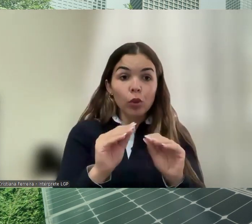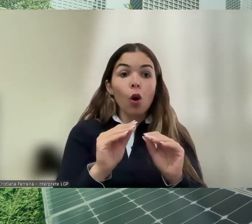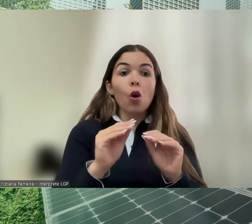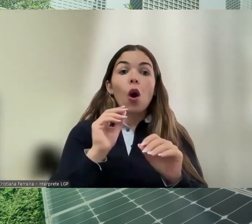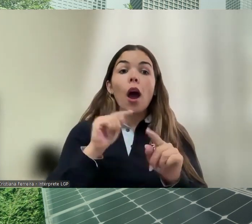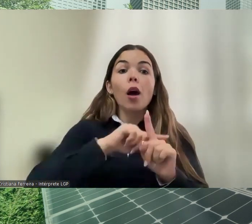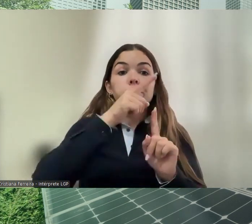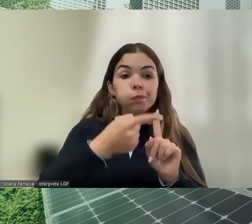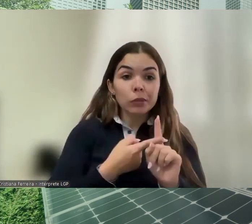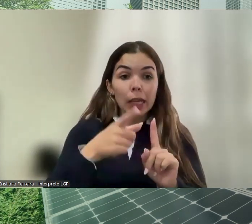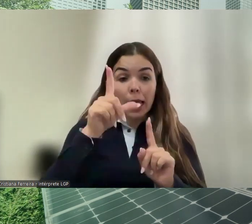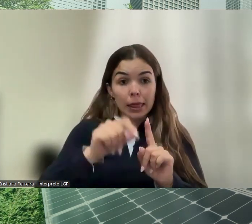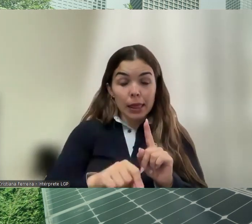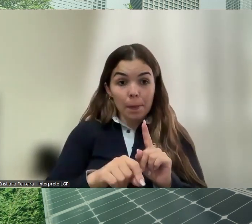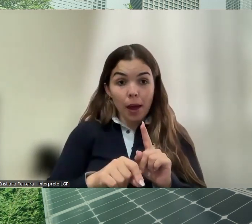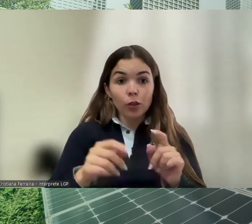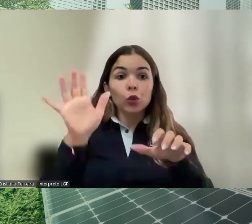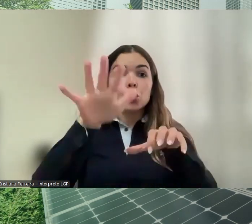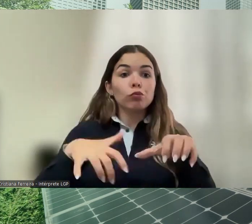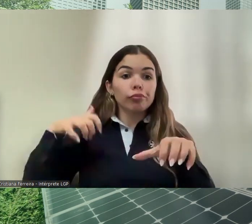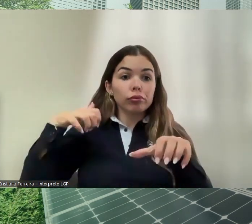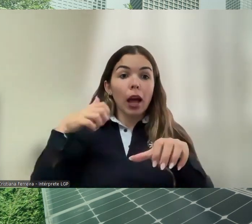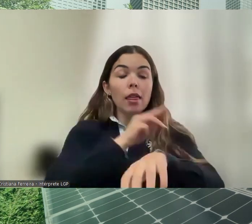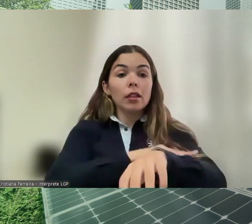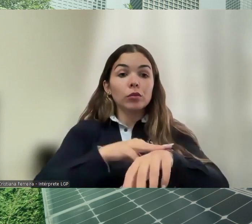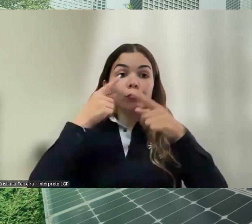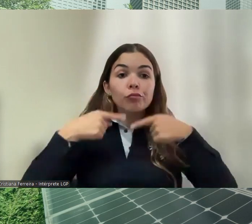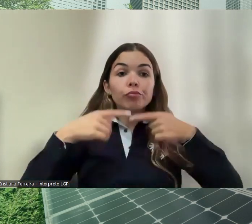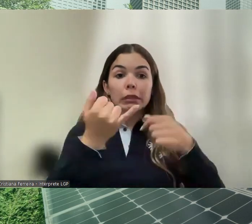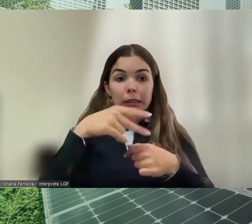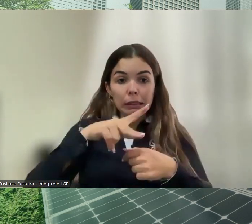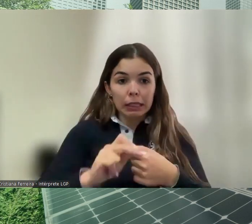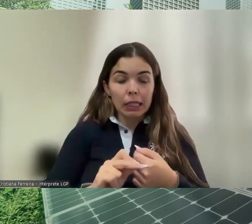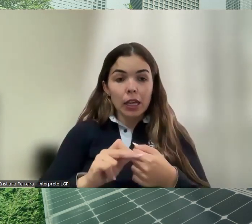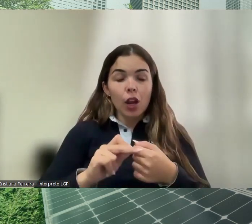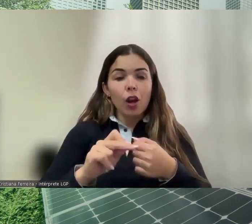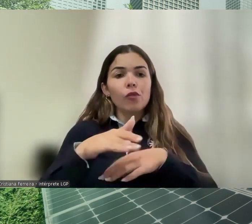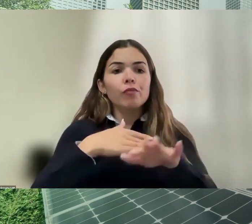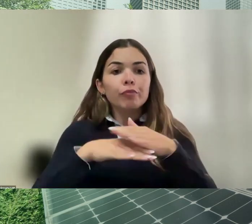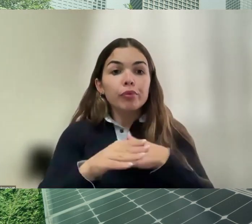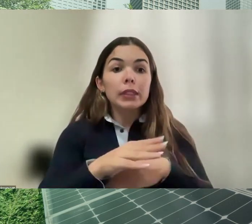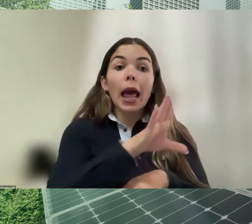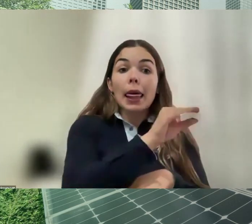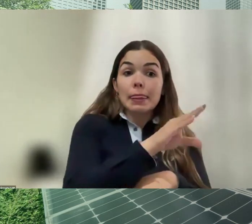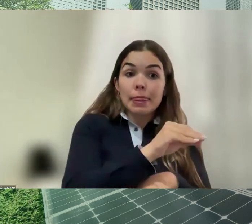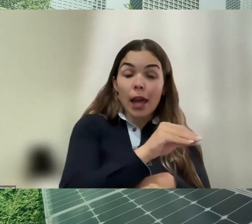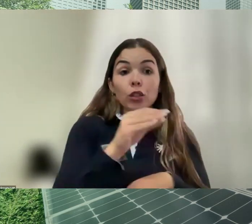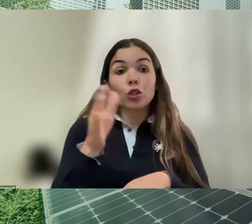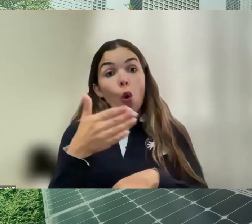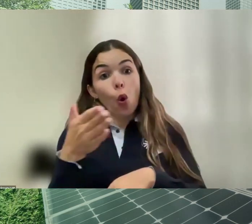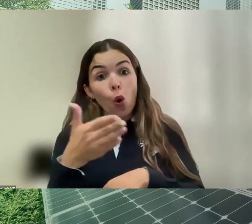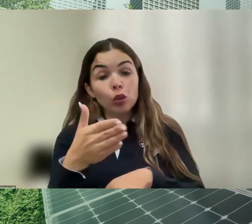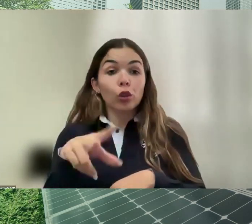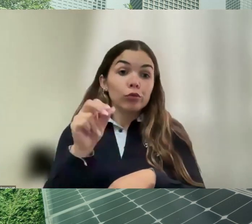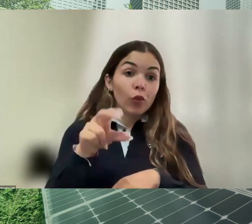Congresso Nacional da Administração Pública, dinamizado pelo INA, realizado a 10 e 11 de novembro de 2022. Na altura